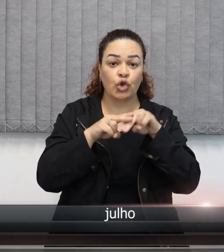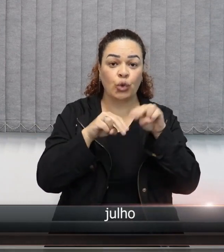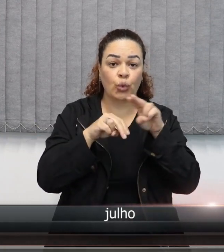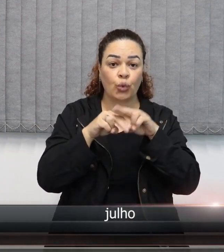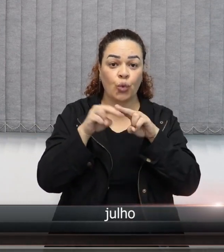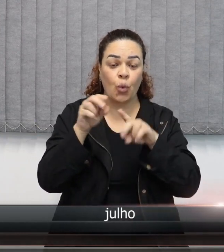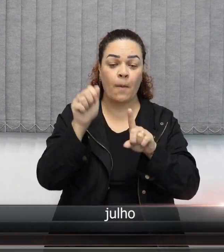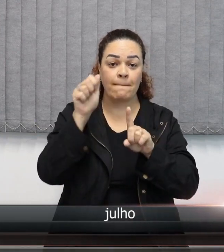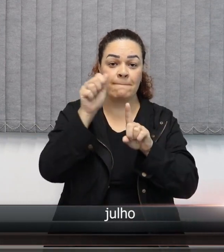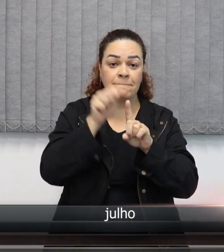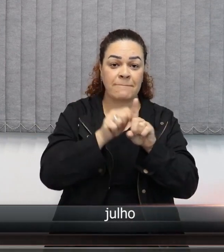julho,